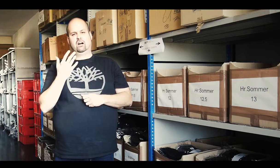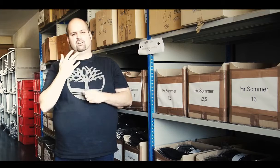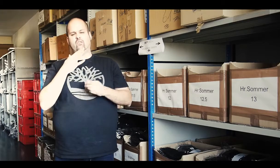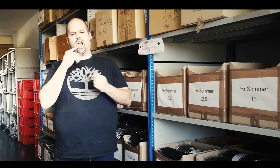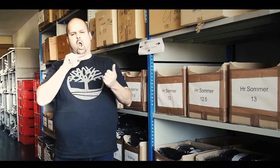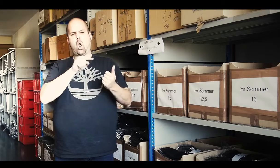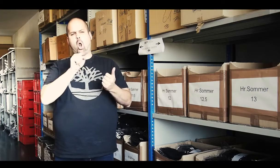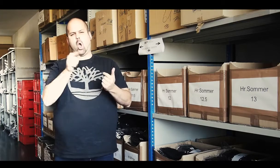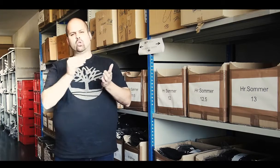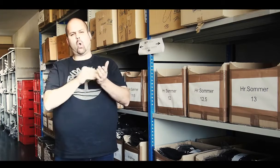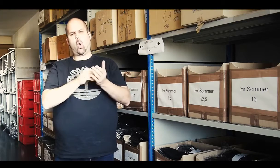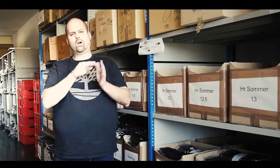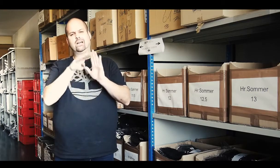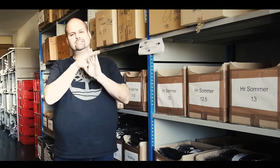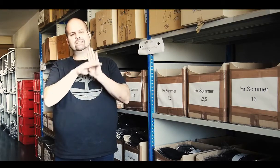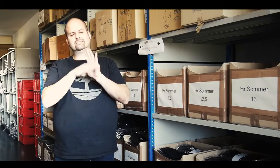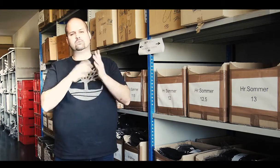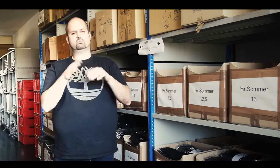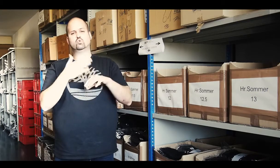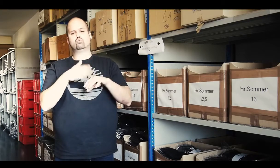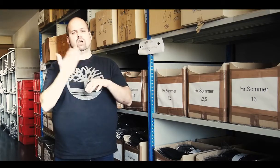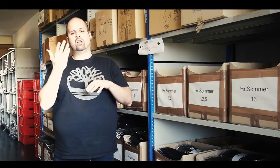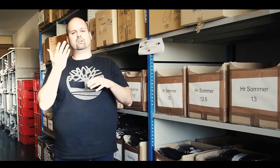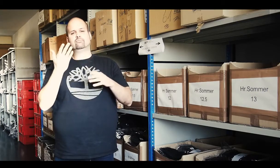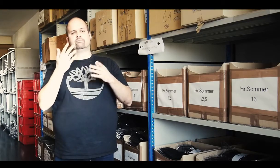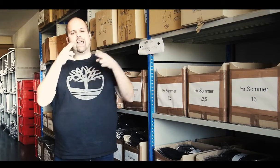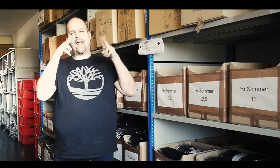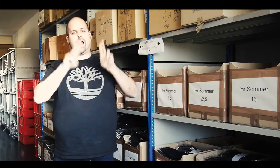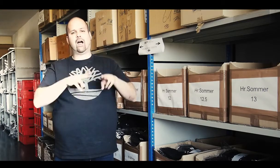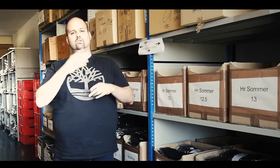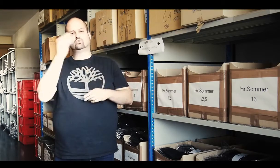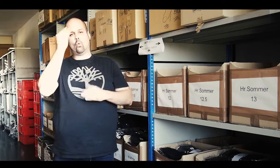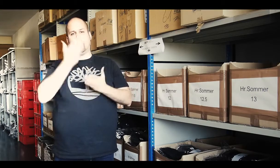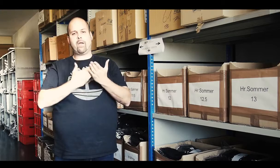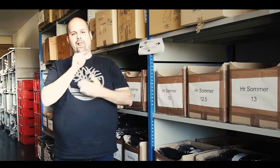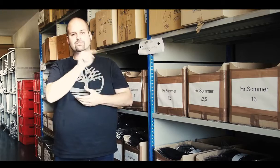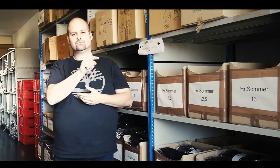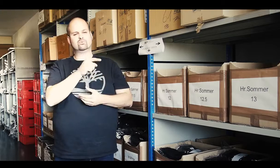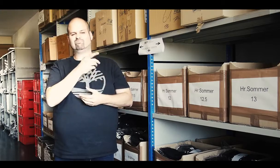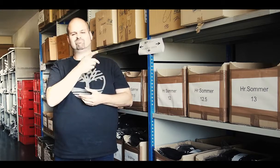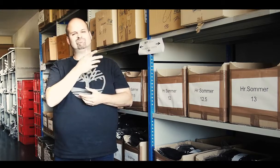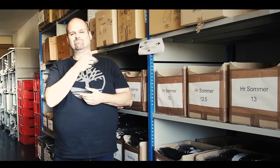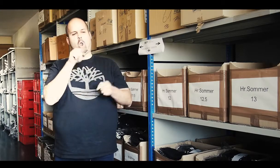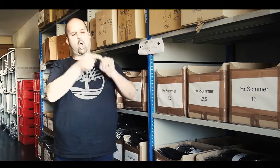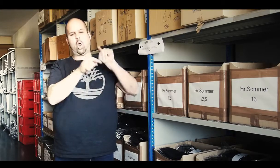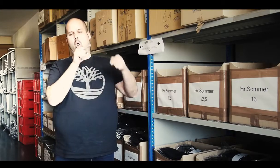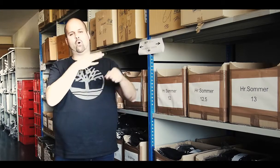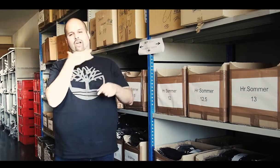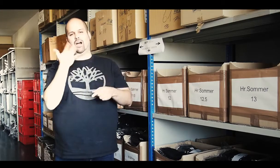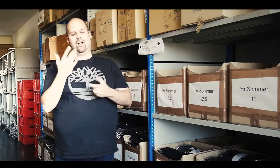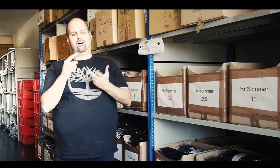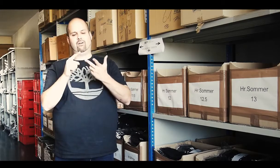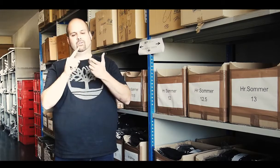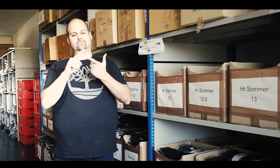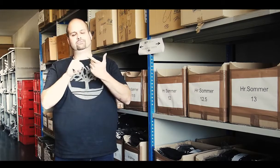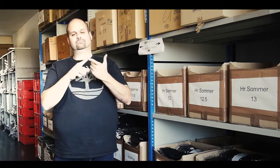Es gibt noch gesetzliche Lücken im Bildungswesen, da gibt es noch viel zu tun. In der Arbeitswelt sind natürlich auch